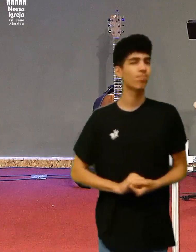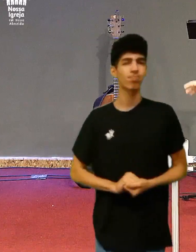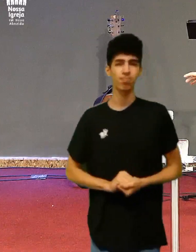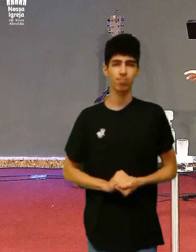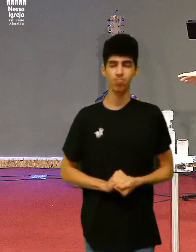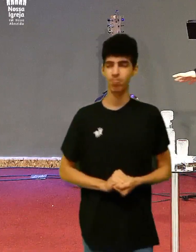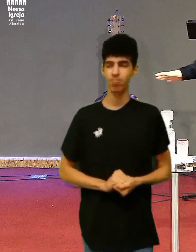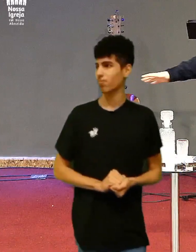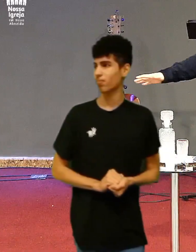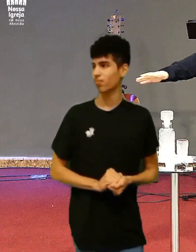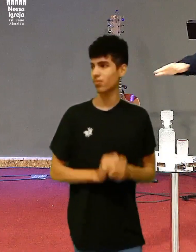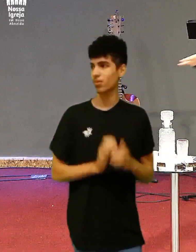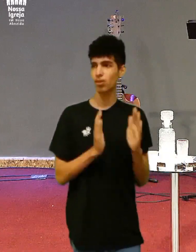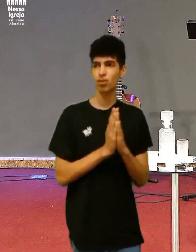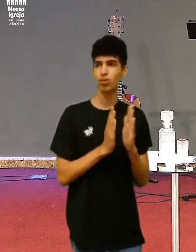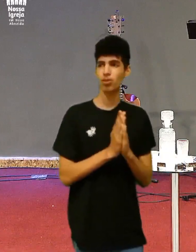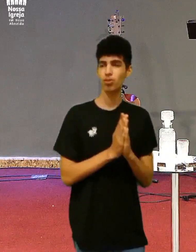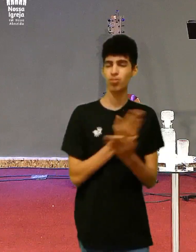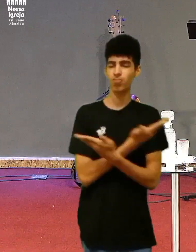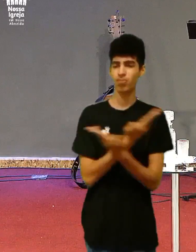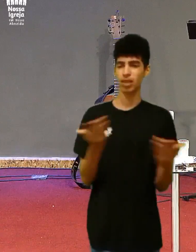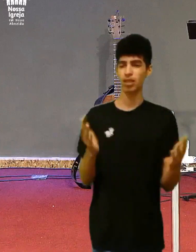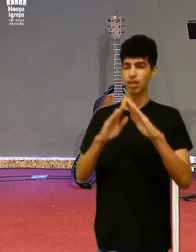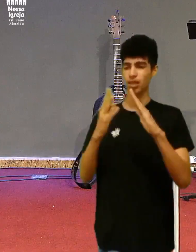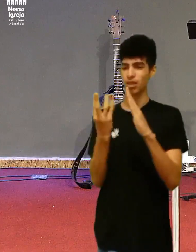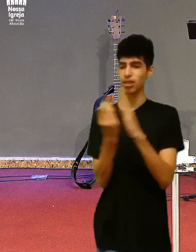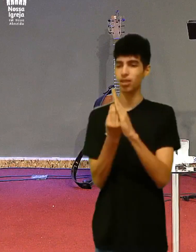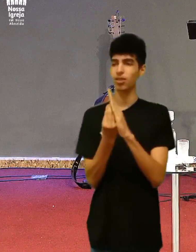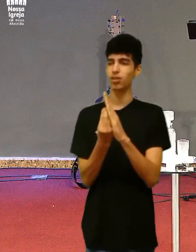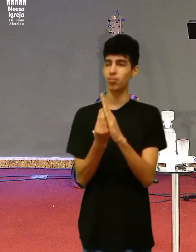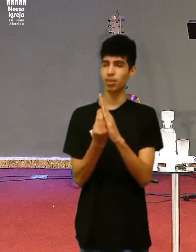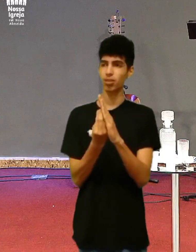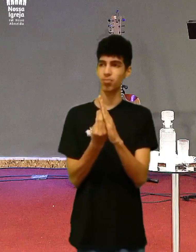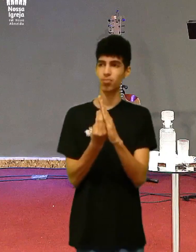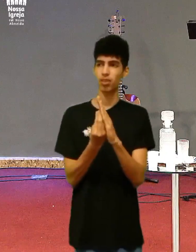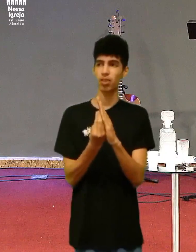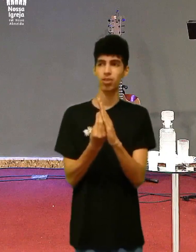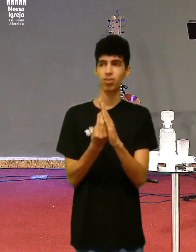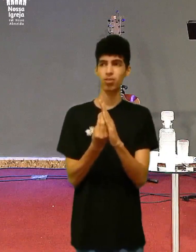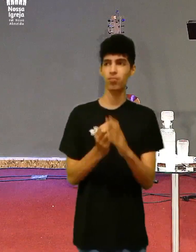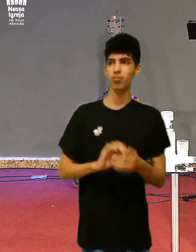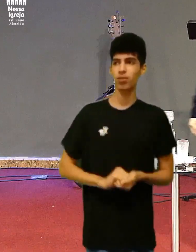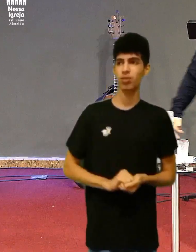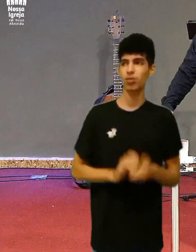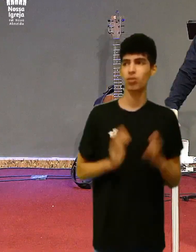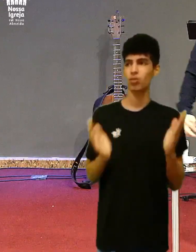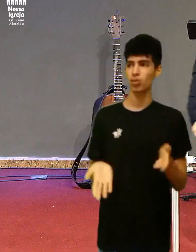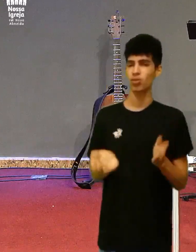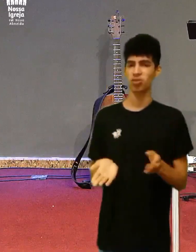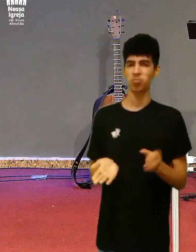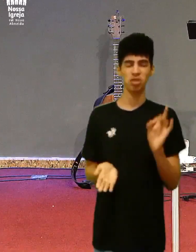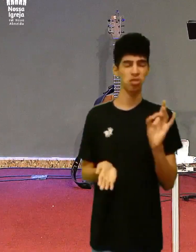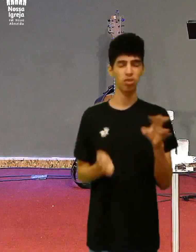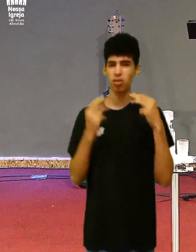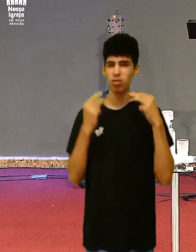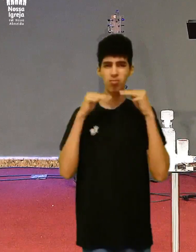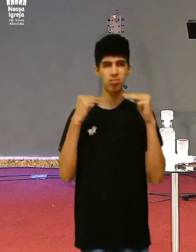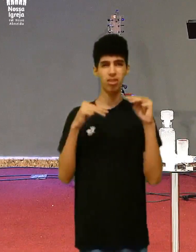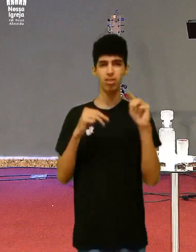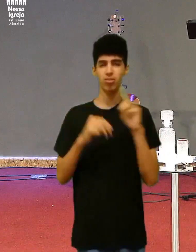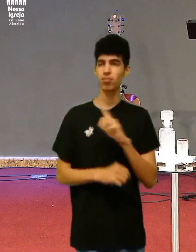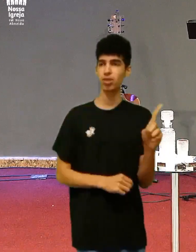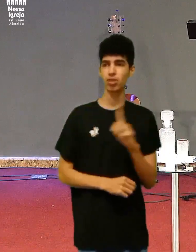Meu Deus, eu oro por essa igreja reunida, que isso não seja só mais uma mensagem de domingo à noite, mas que